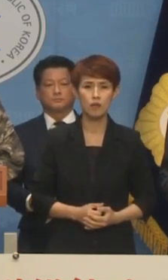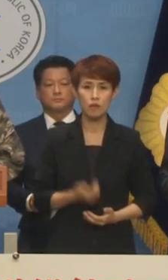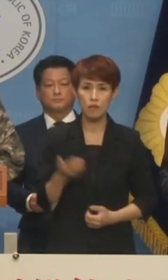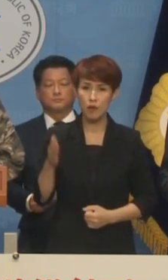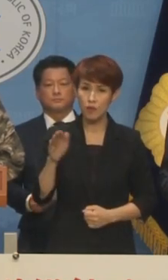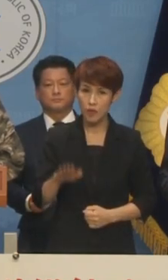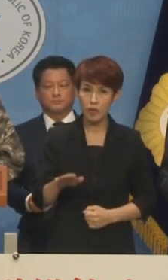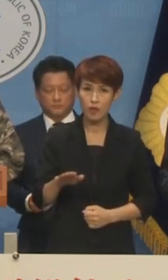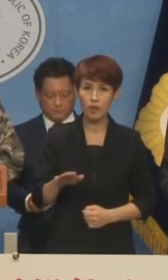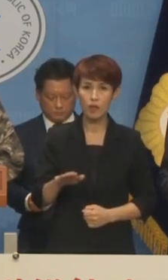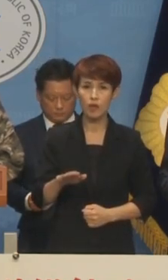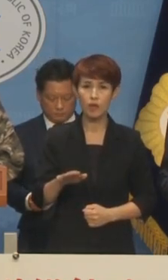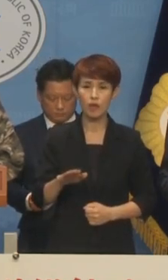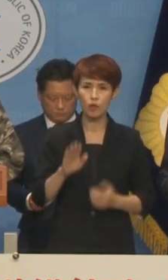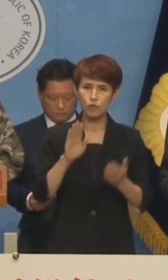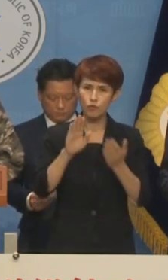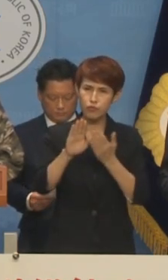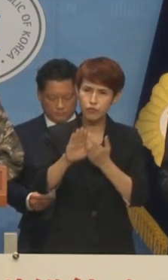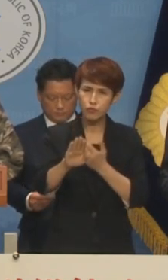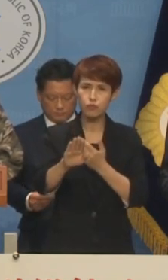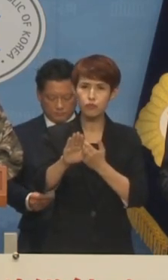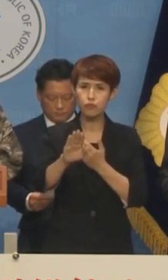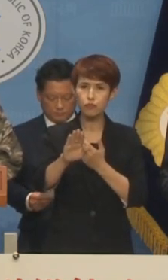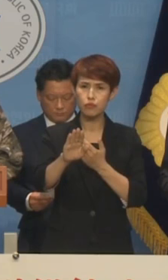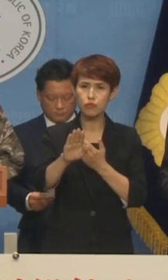그런데 그 이후로 석연치 않은